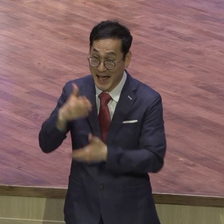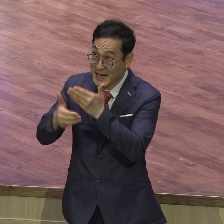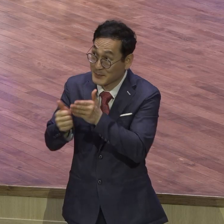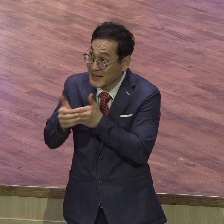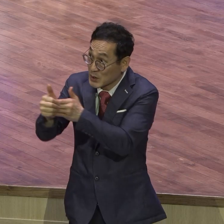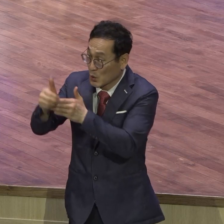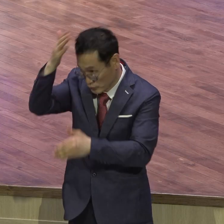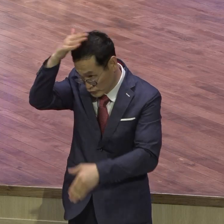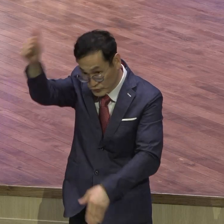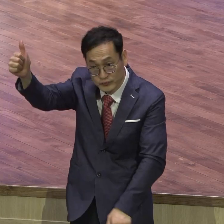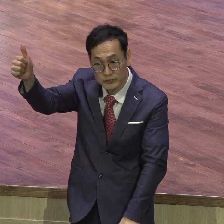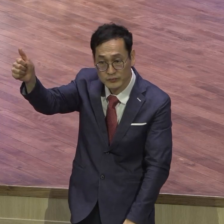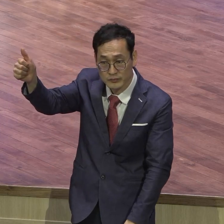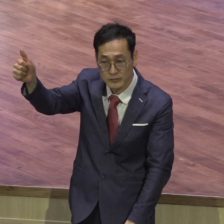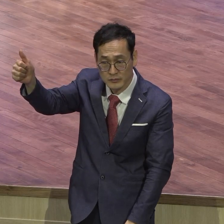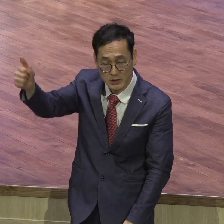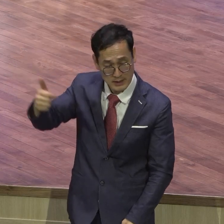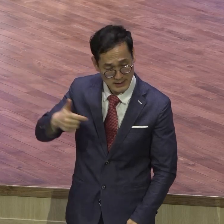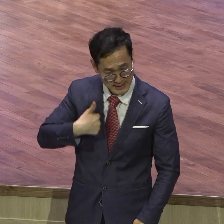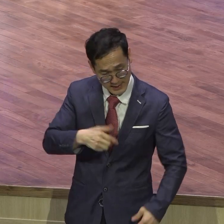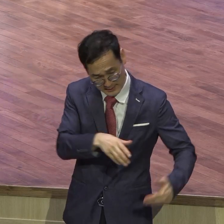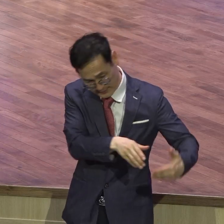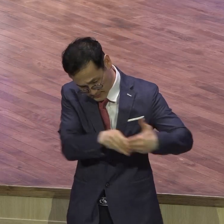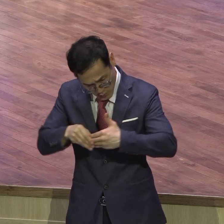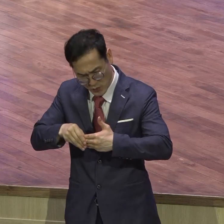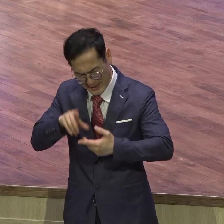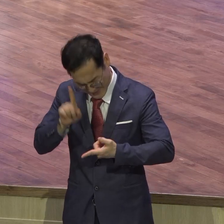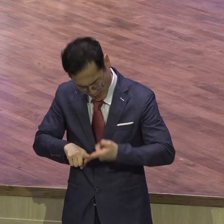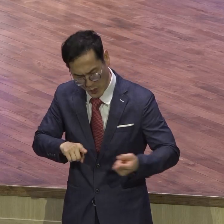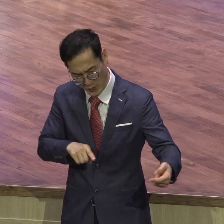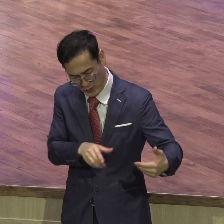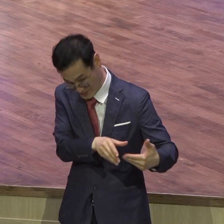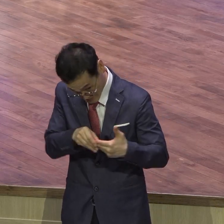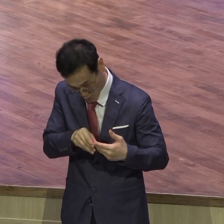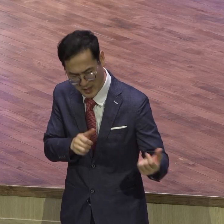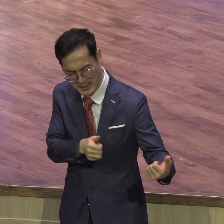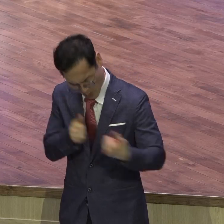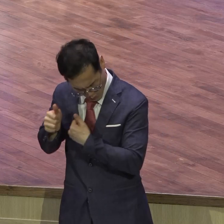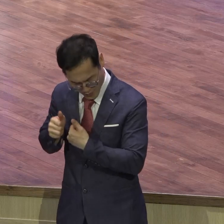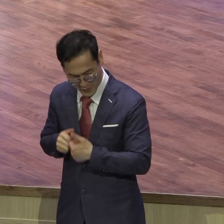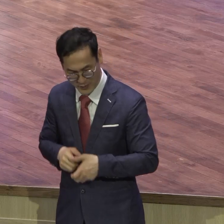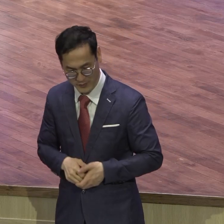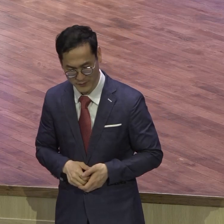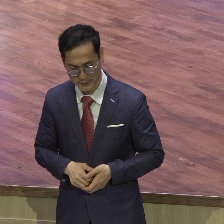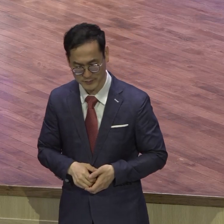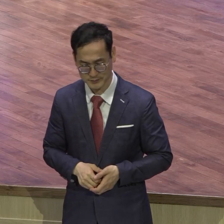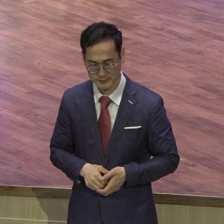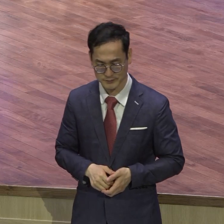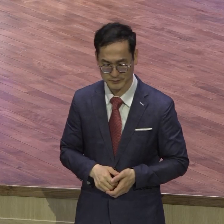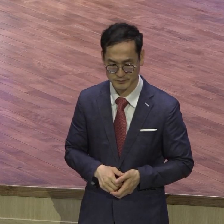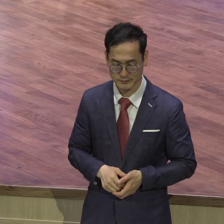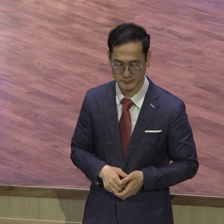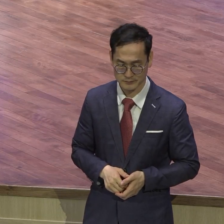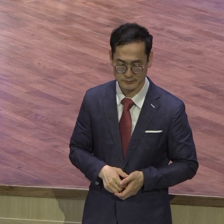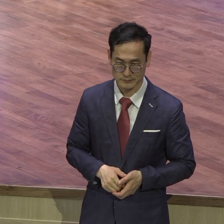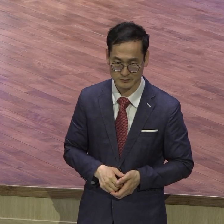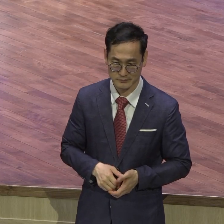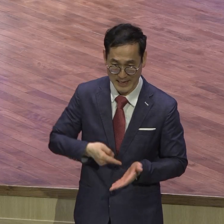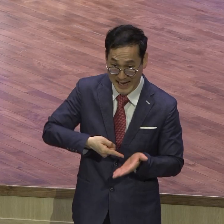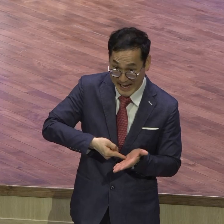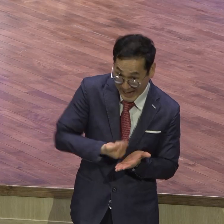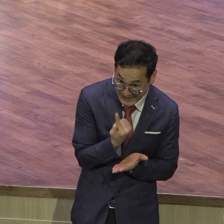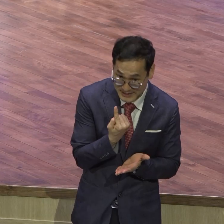완전히 너희들은 내가 인도한 대로 따라오느라 이걸 각인 뿌리